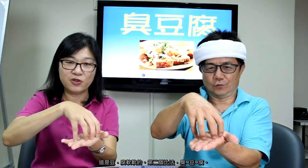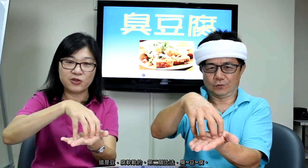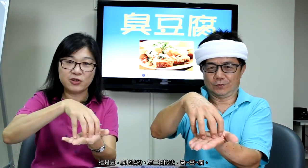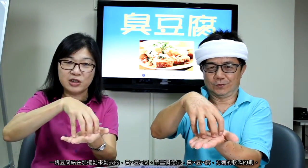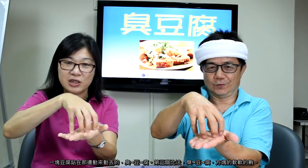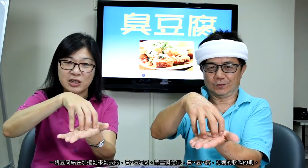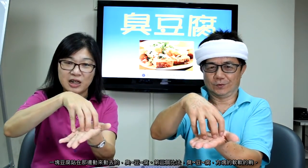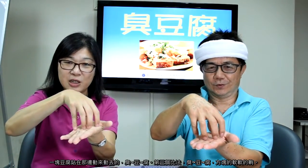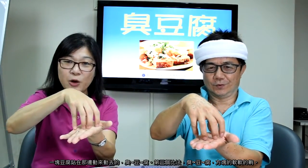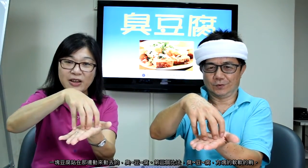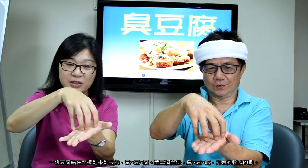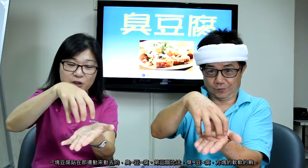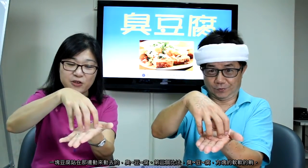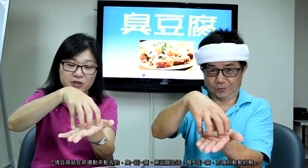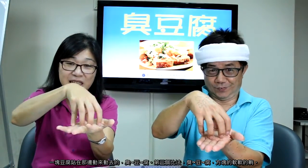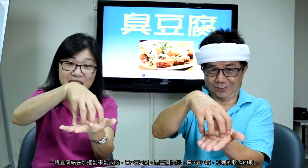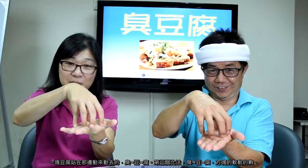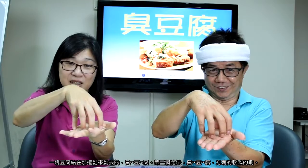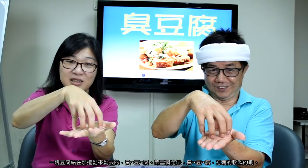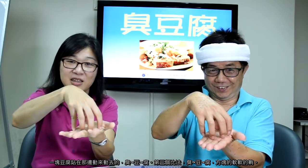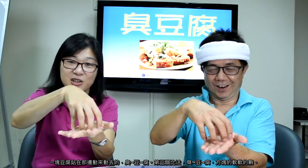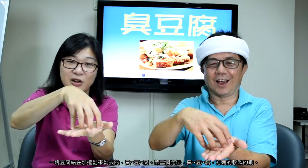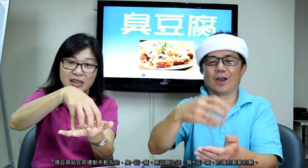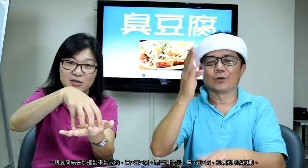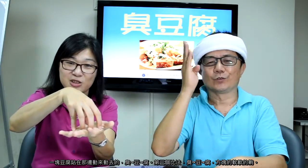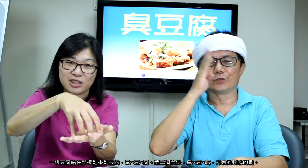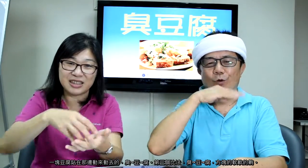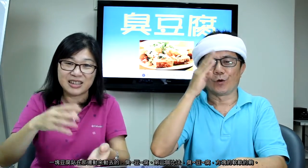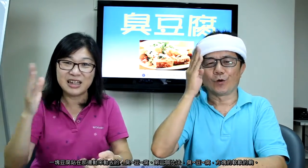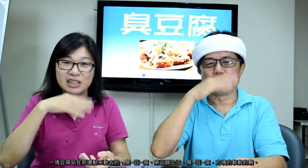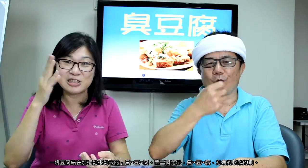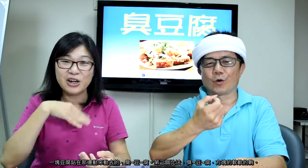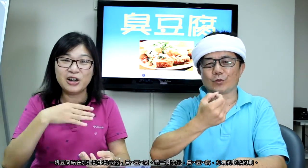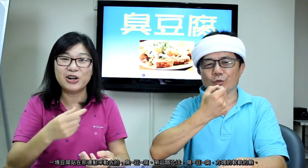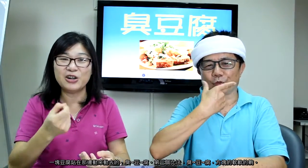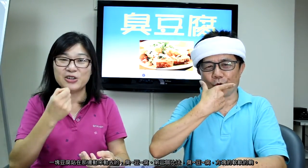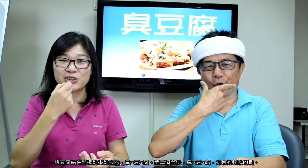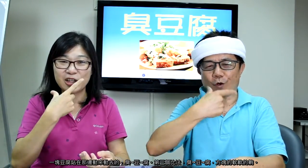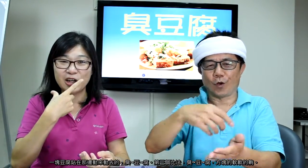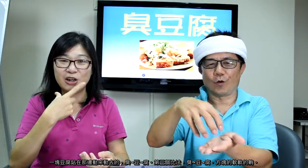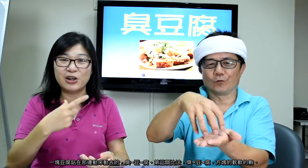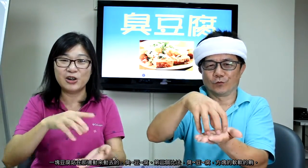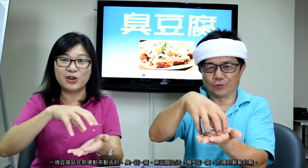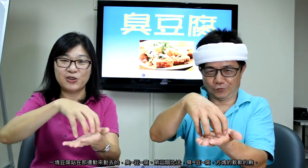腐啊，一块豆腐站在那边动来动去的，臭豆